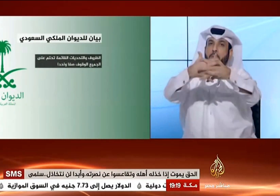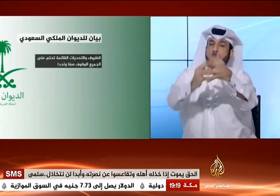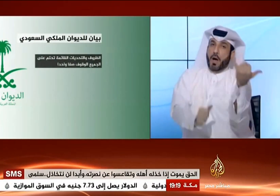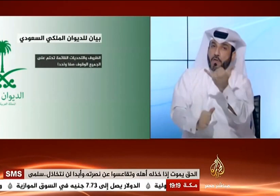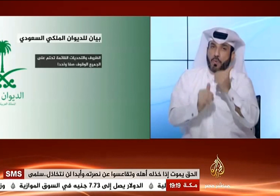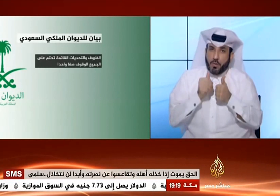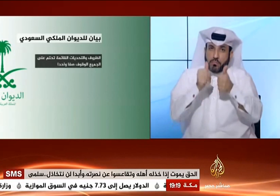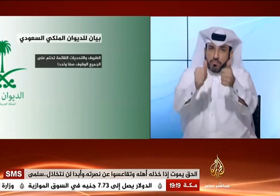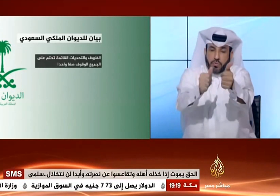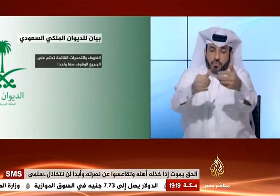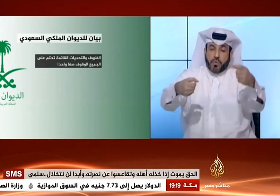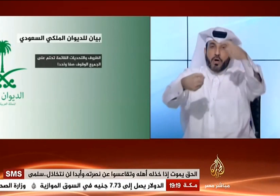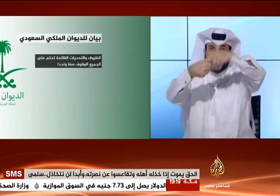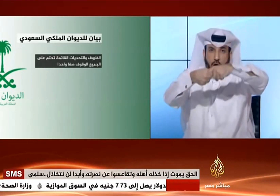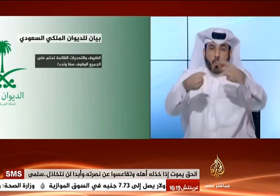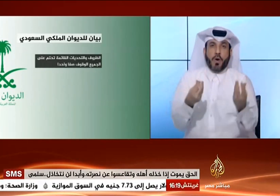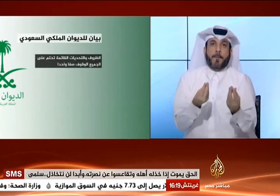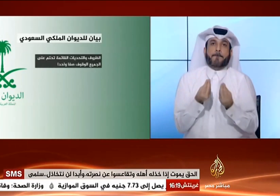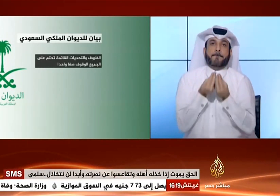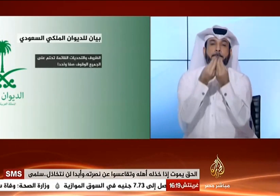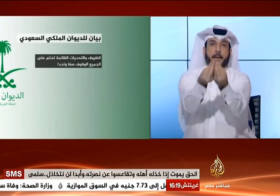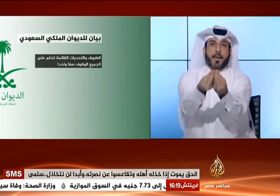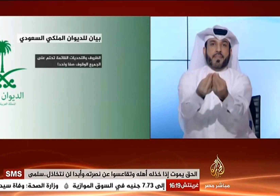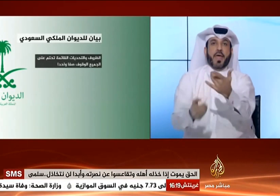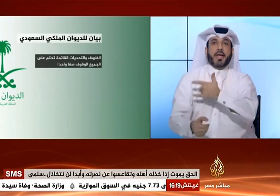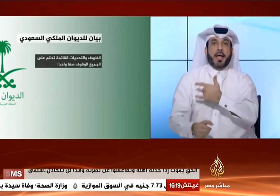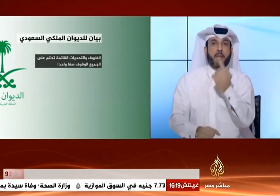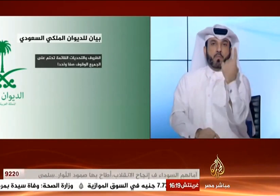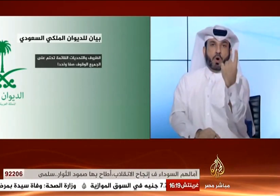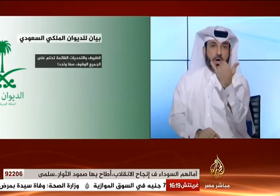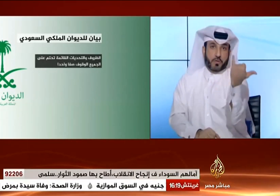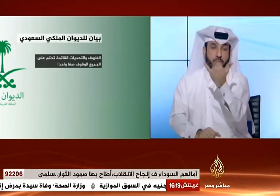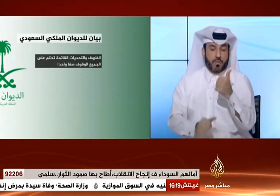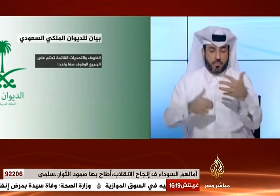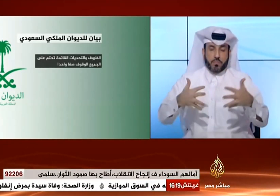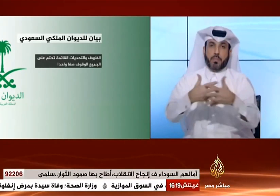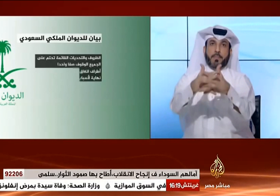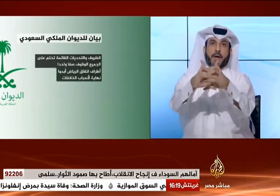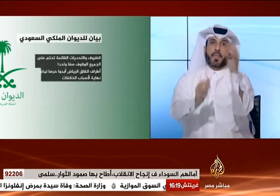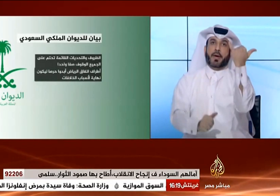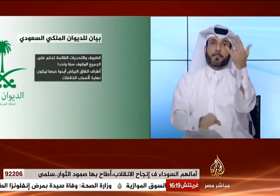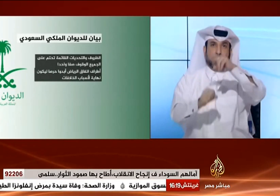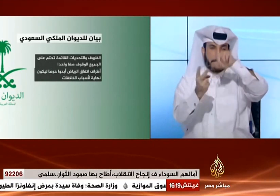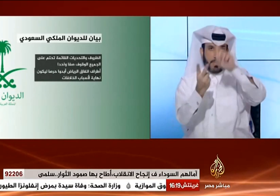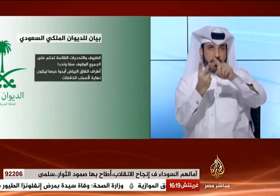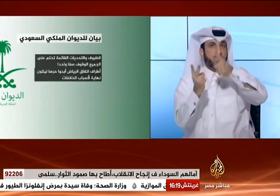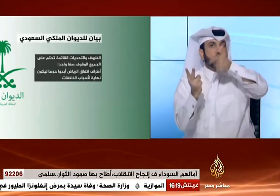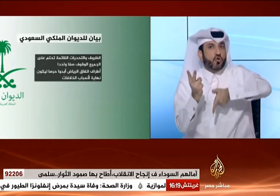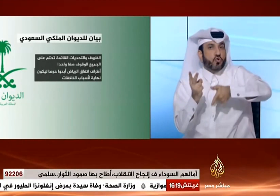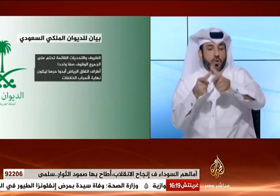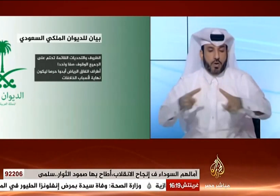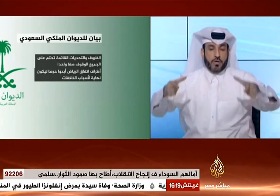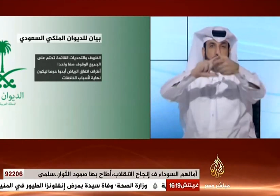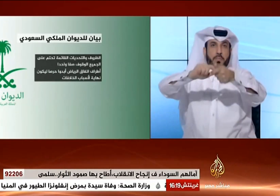الجميع الوقوف الوقوف صفا واحدا لبدء مرحله جديده من الاجماع والتوافق واضاف ان اطراف